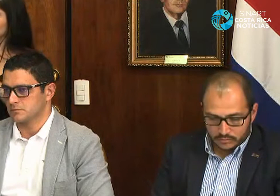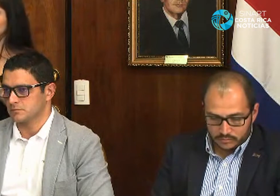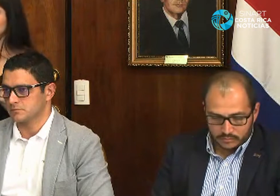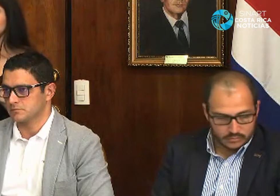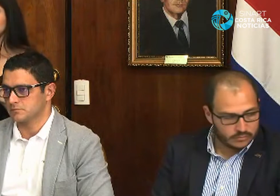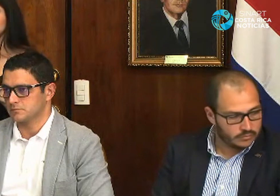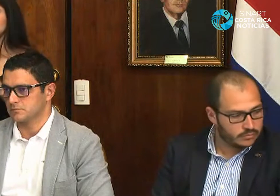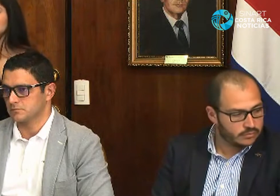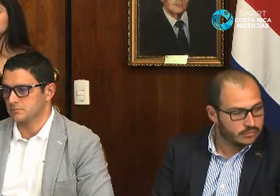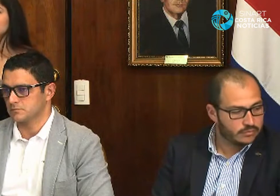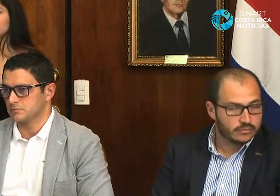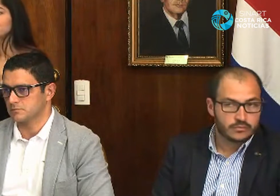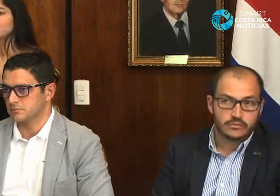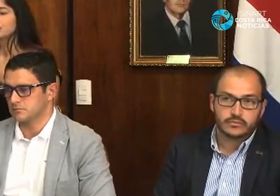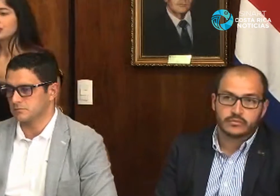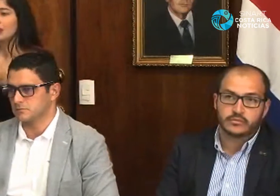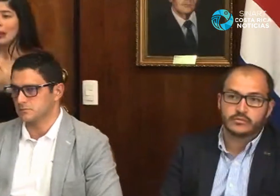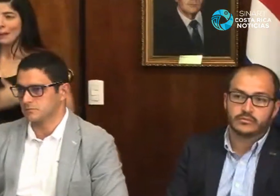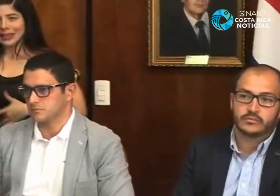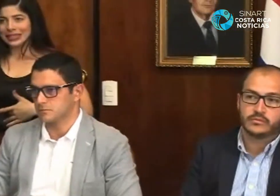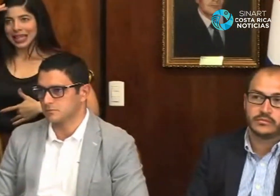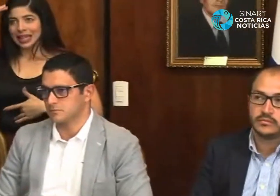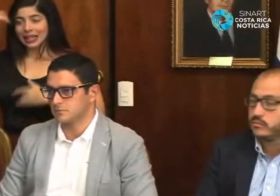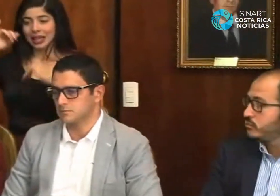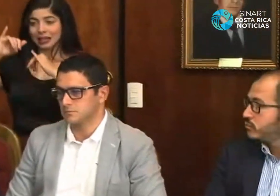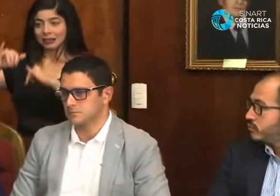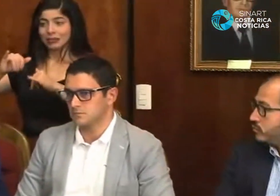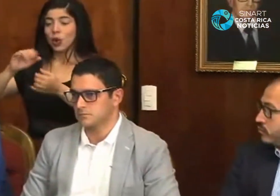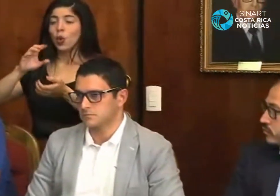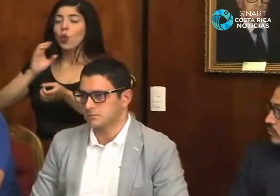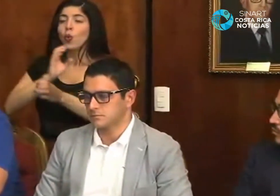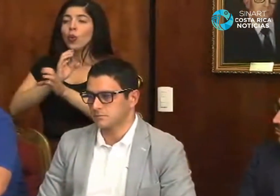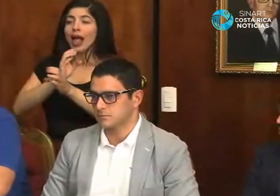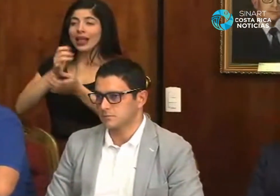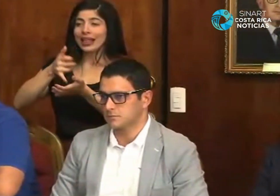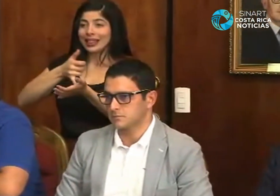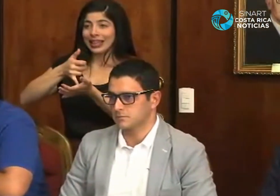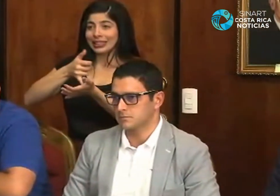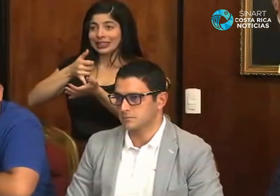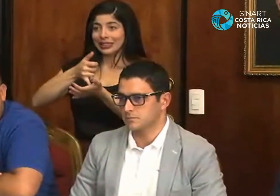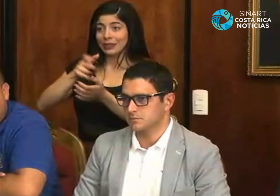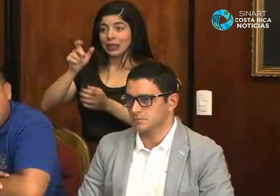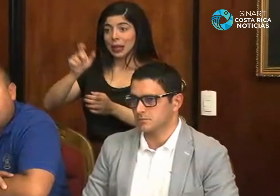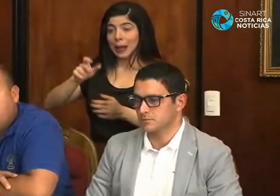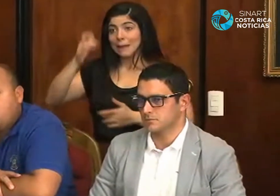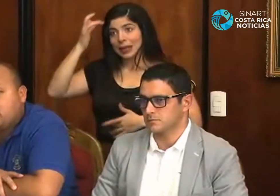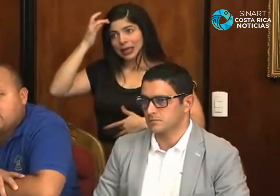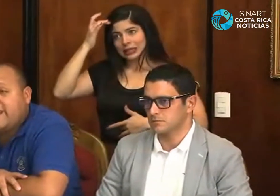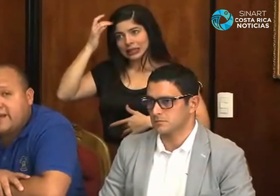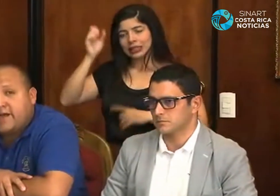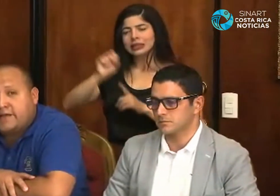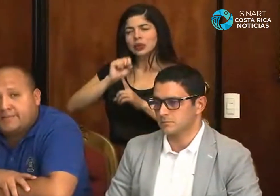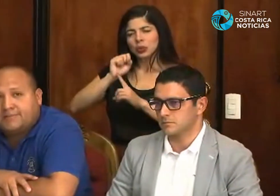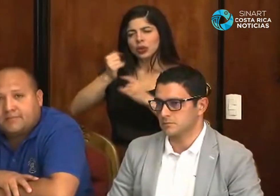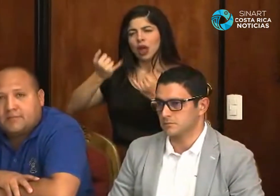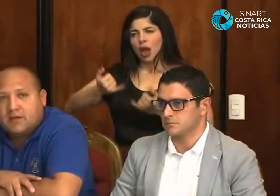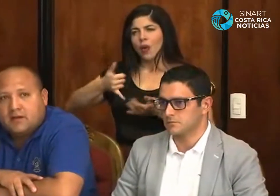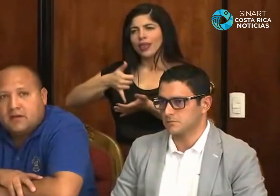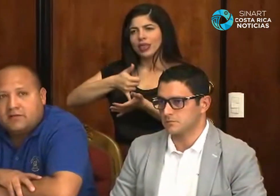respecto al paciente que está internado en la unidad de cuidados intensivos, el paciente está en una condición